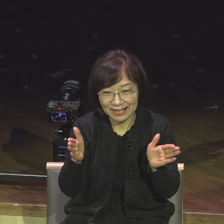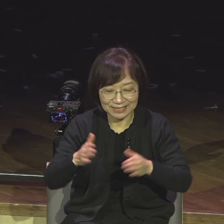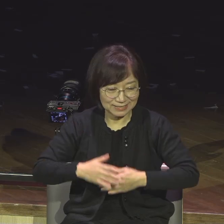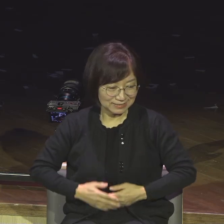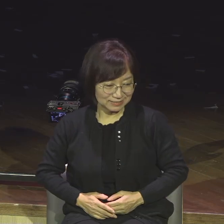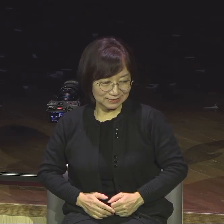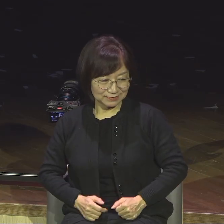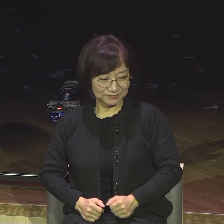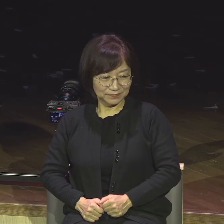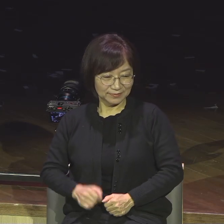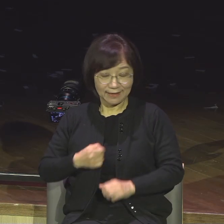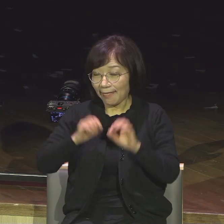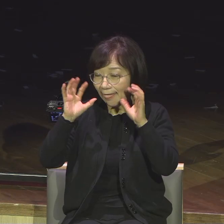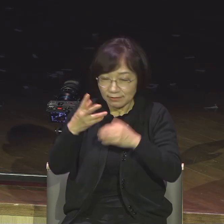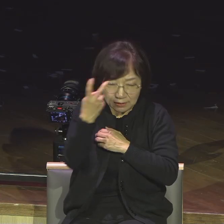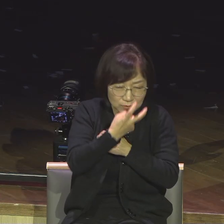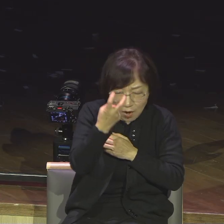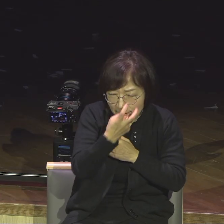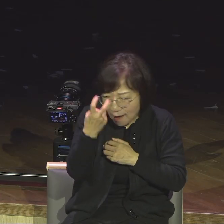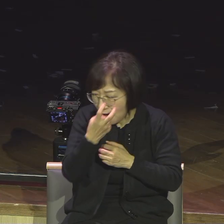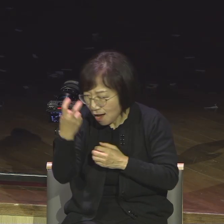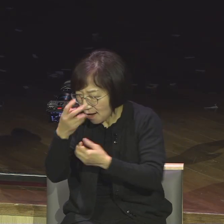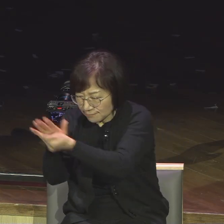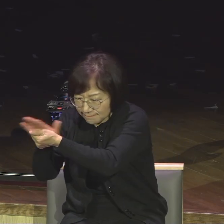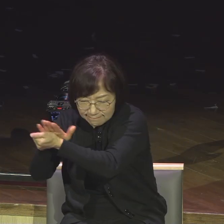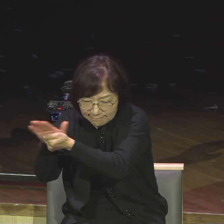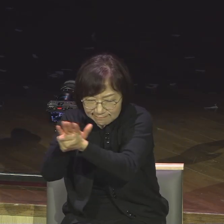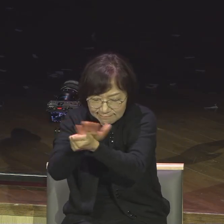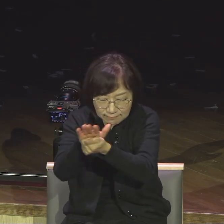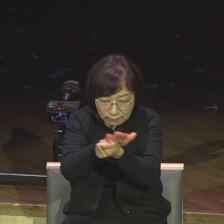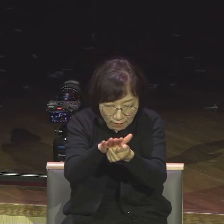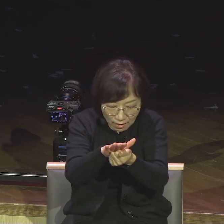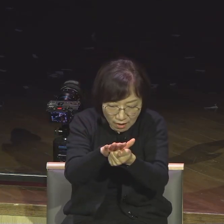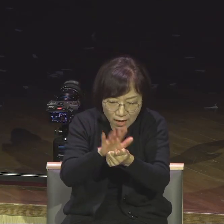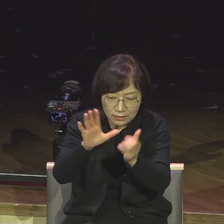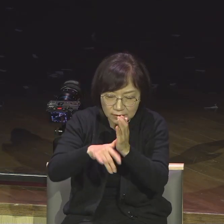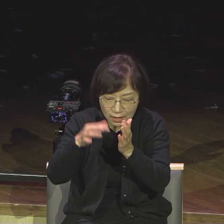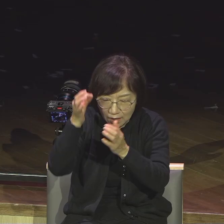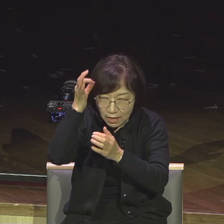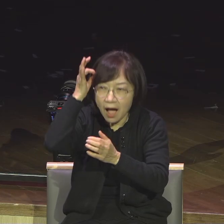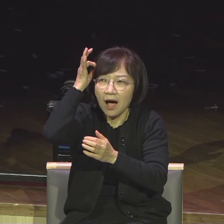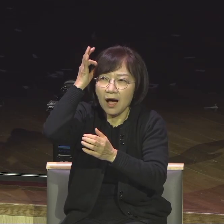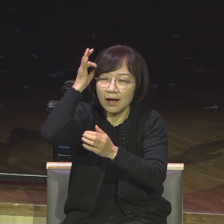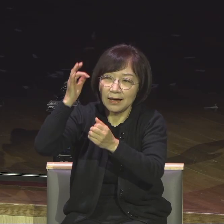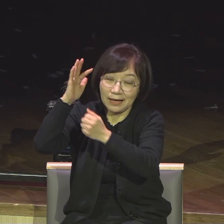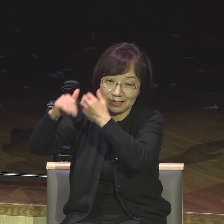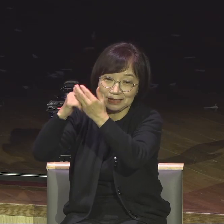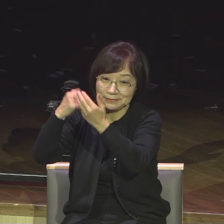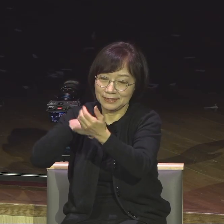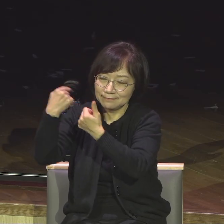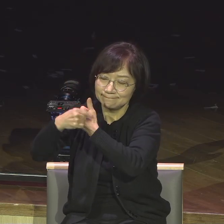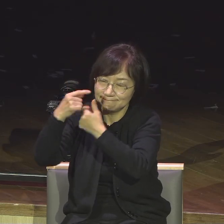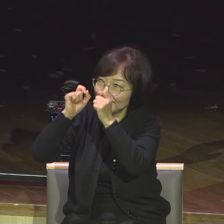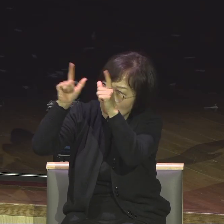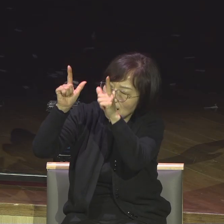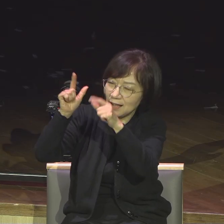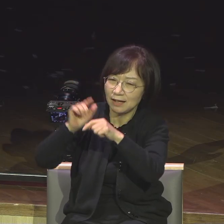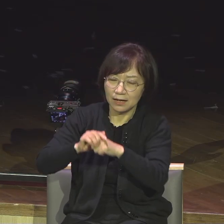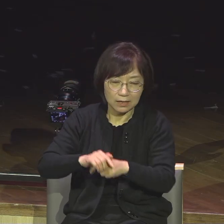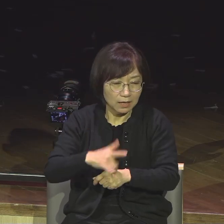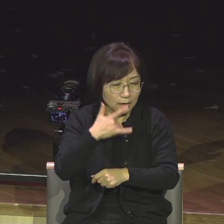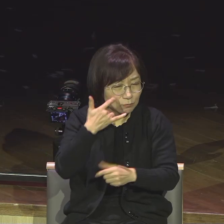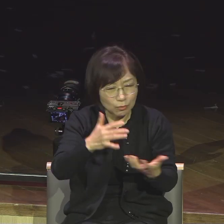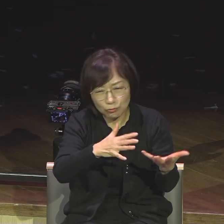그렇게 아이들을 돌보다 보니 주님이 내게 중요한 것을 깨닫게 해주셨어. 부모를